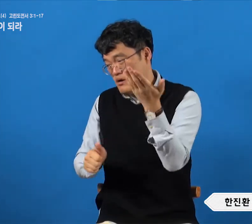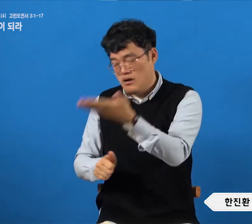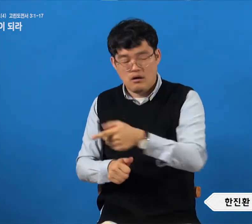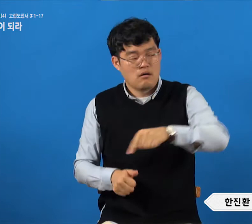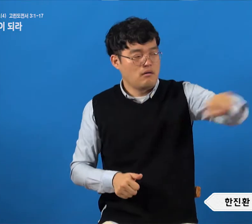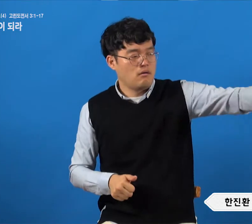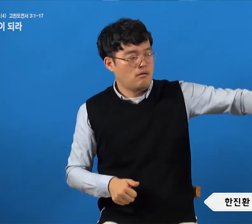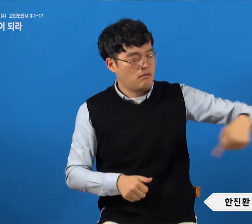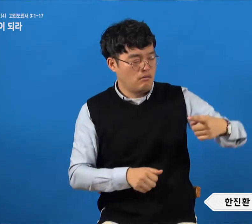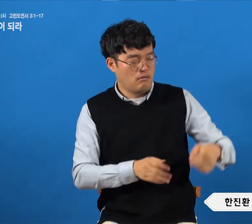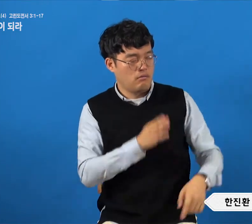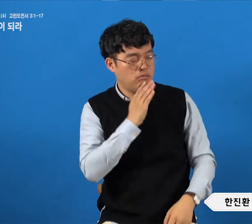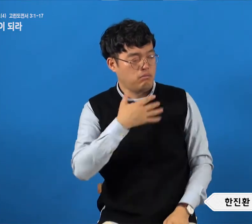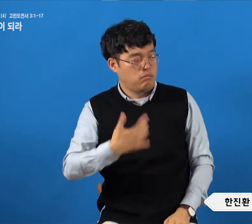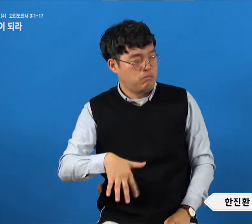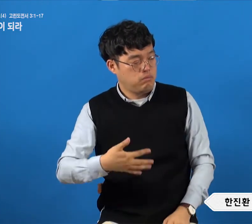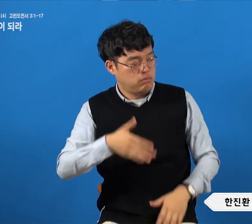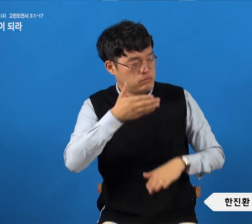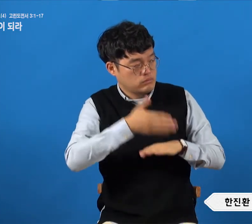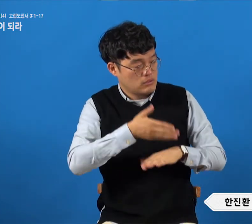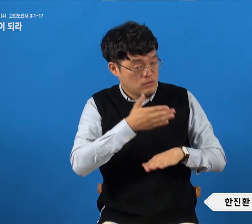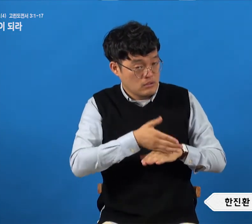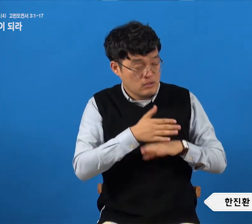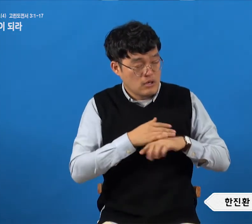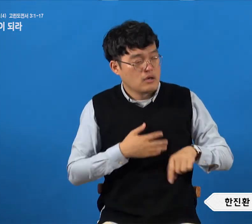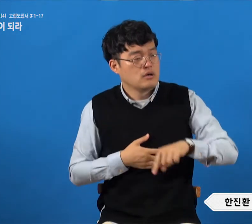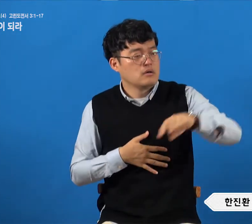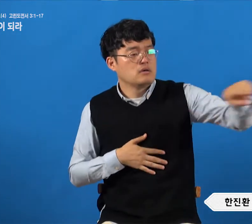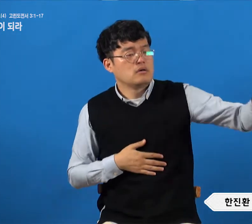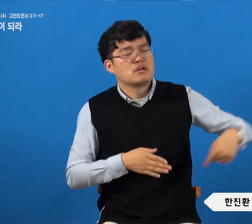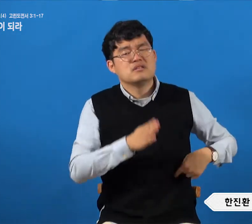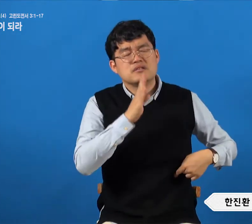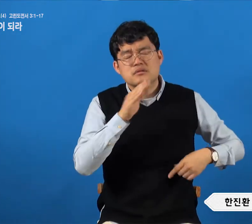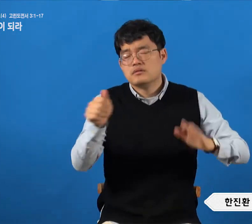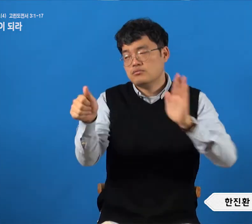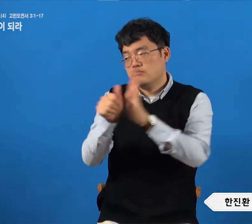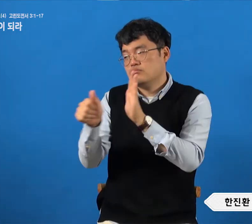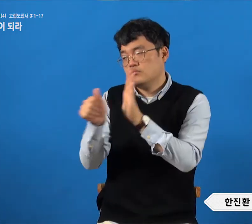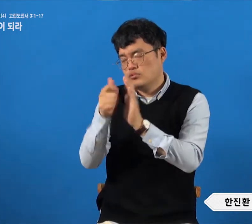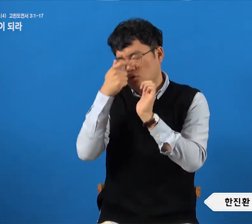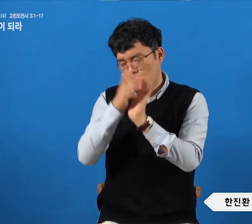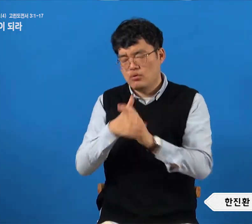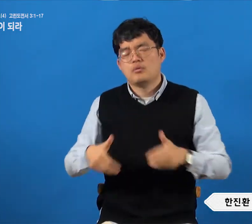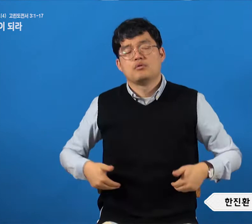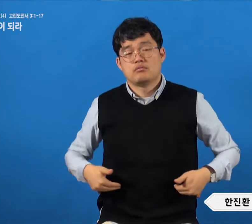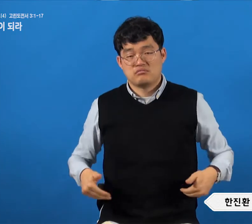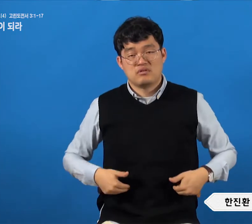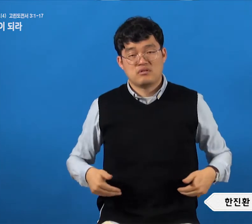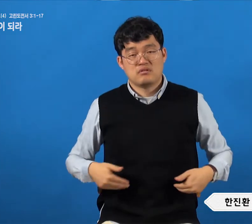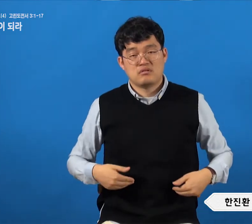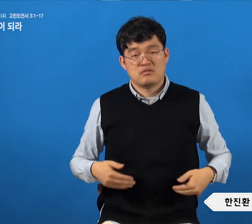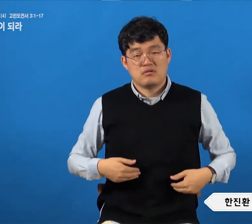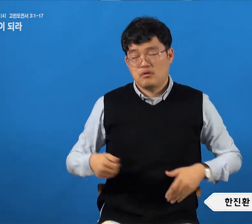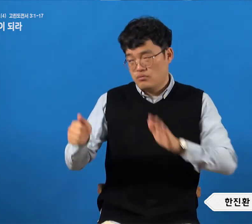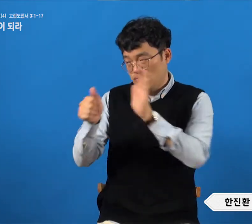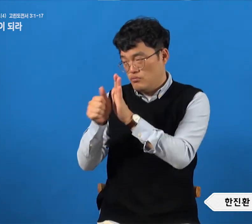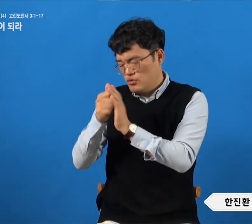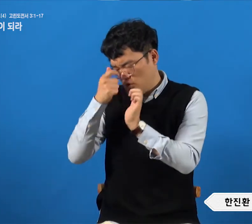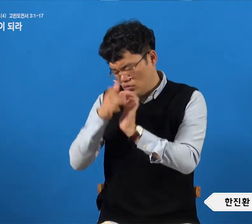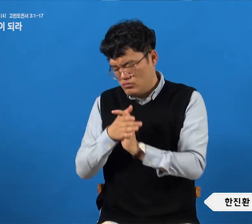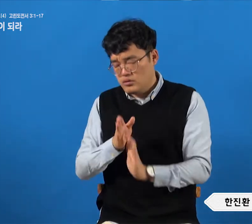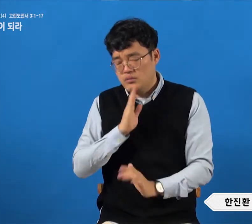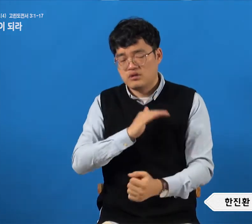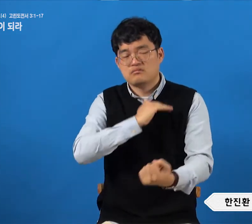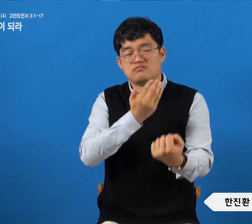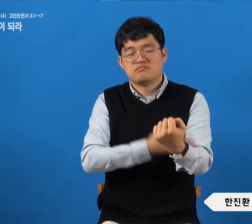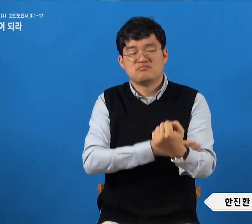감사한지요. 그리고 이런 게 중보기도구나. 중보기도라는 것이 이렇게